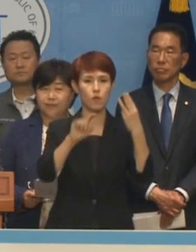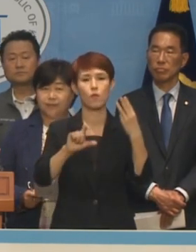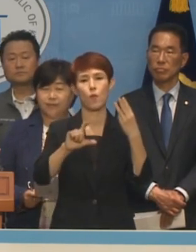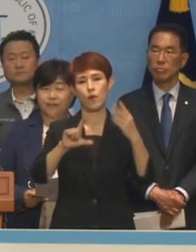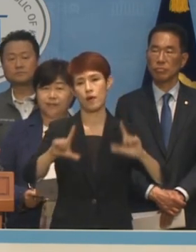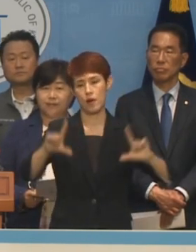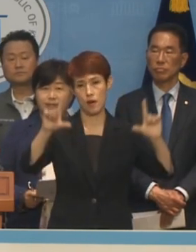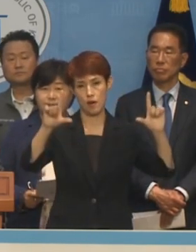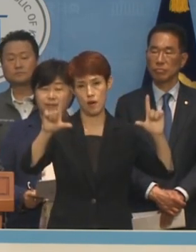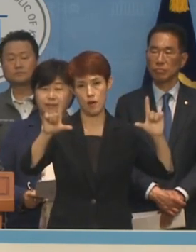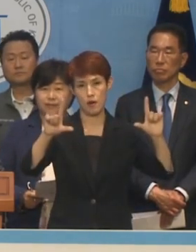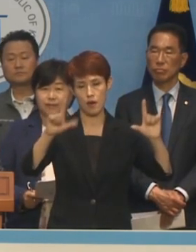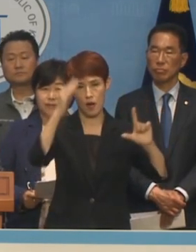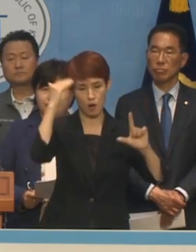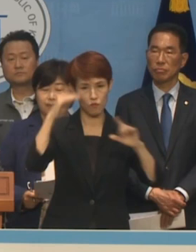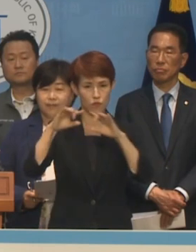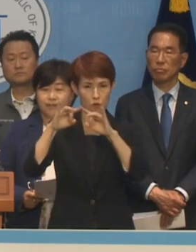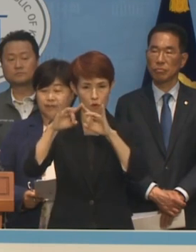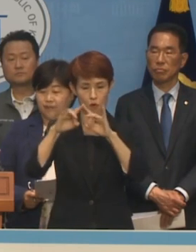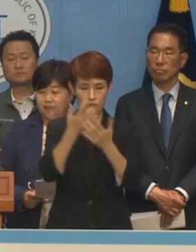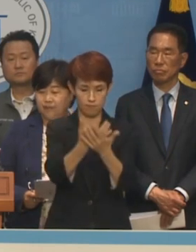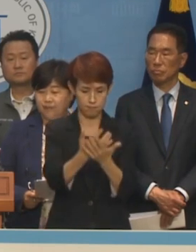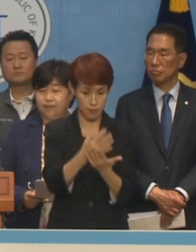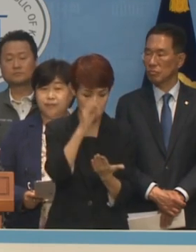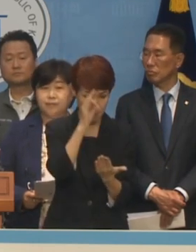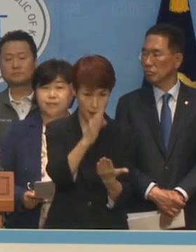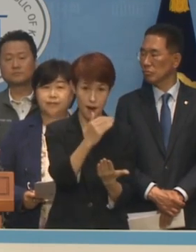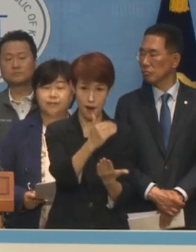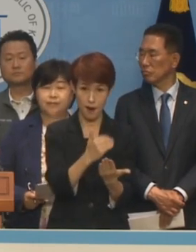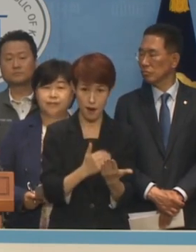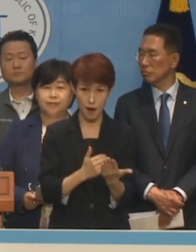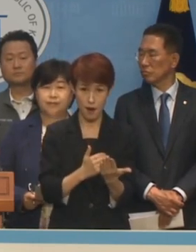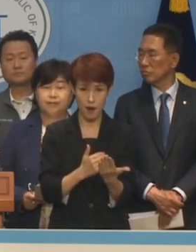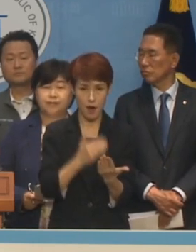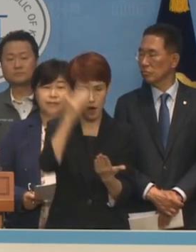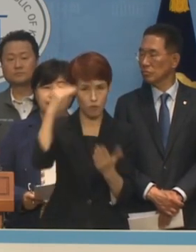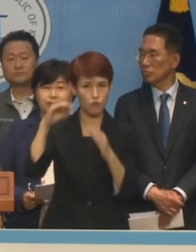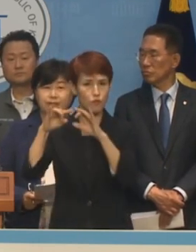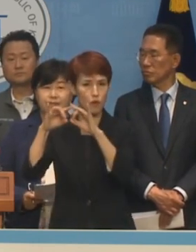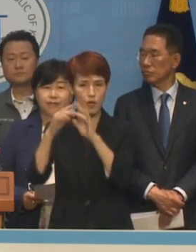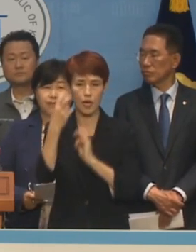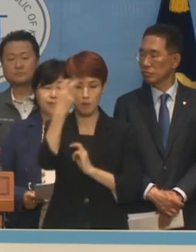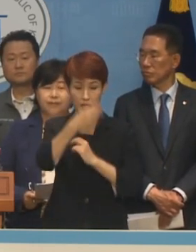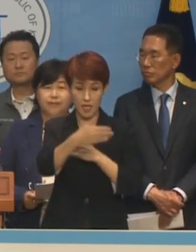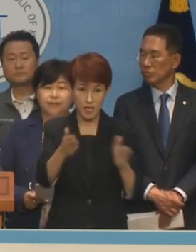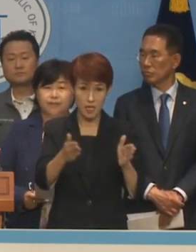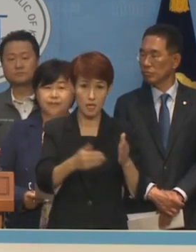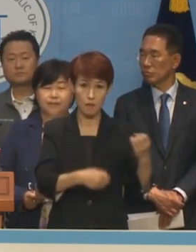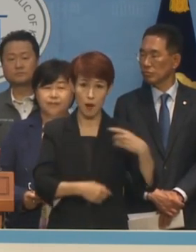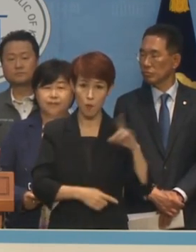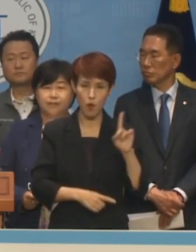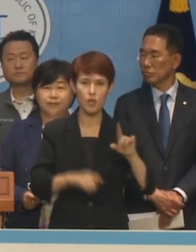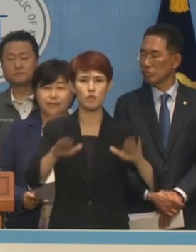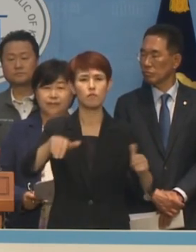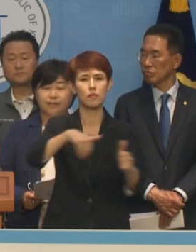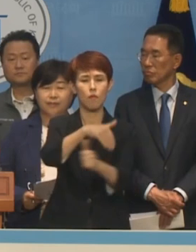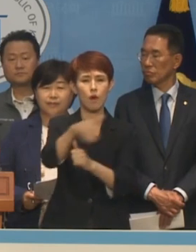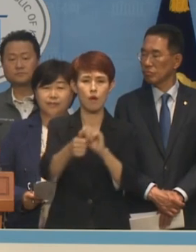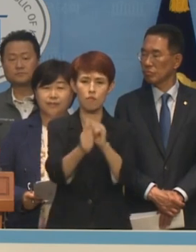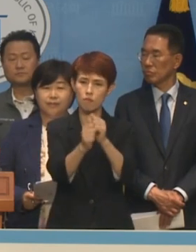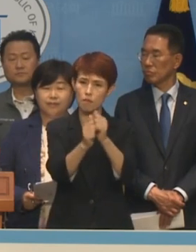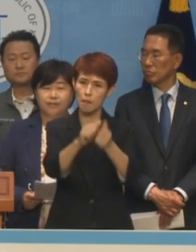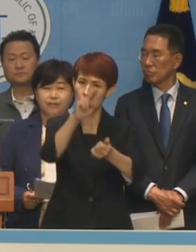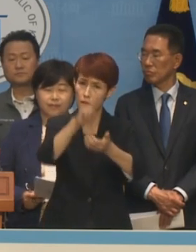15일 작성된 한전 내부 문건을 통해 밝혀진 바에 따르면 한전 감사실은 현 시점 지분